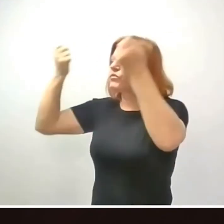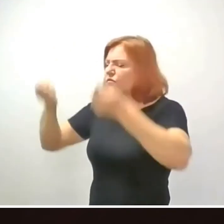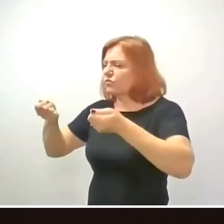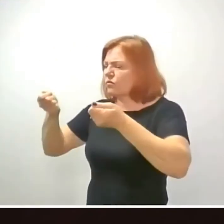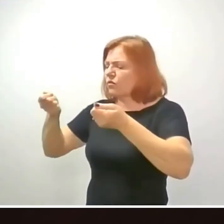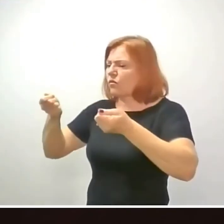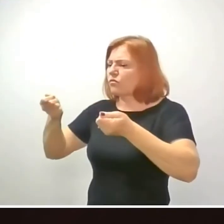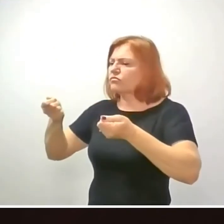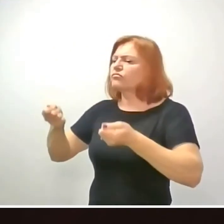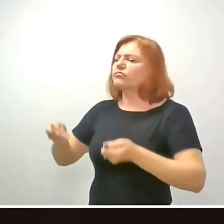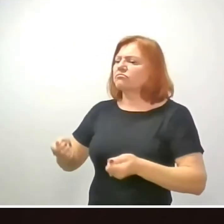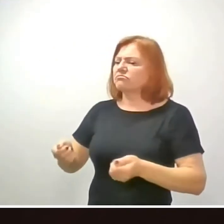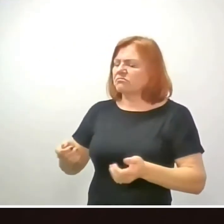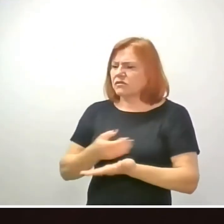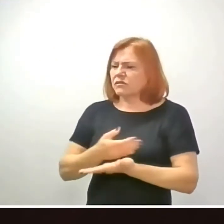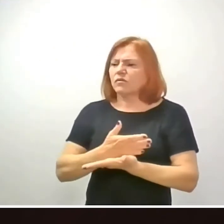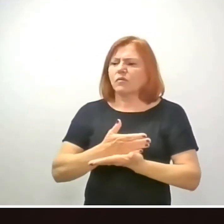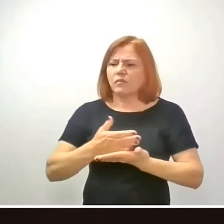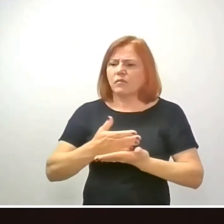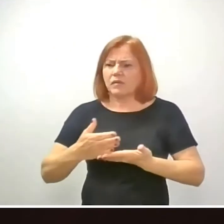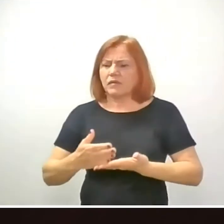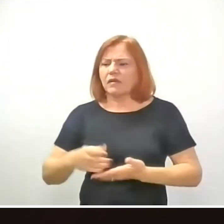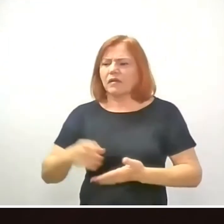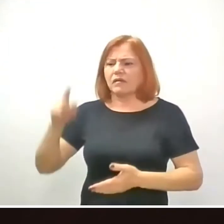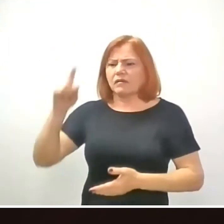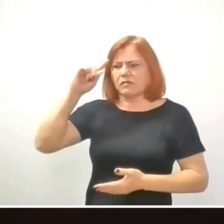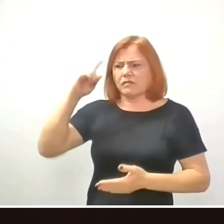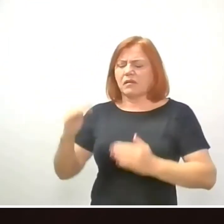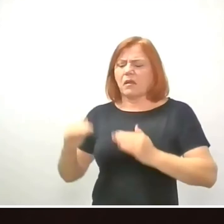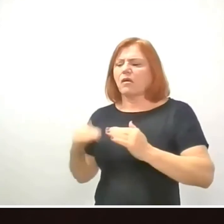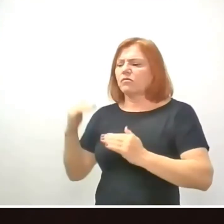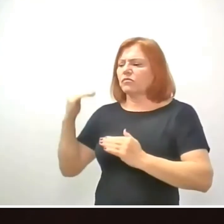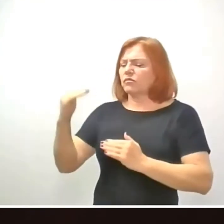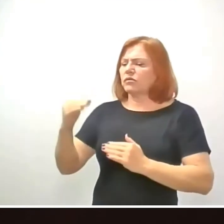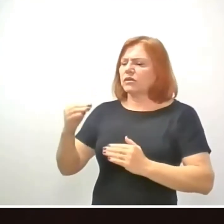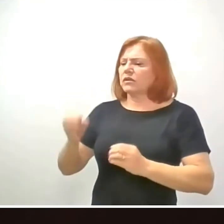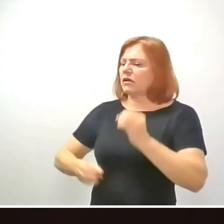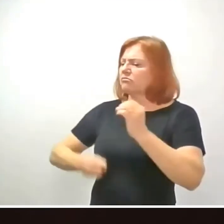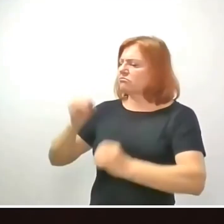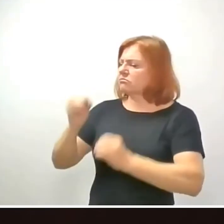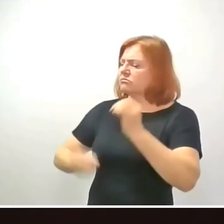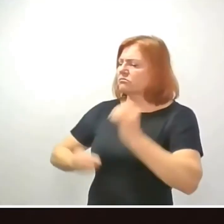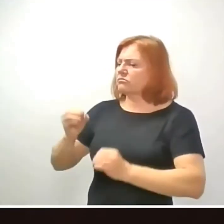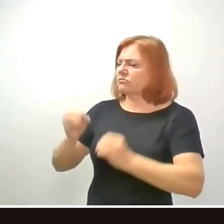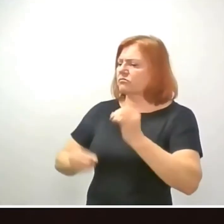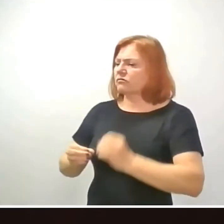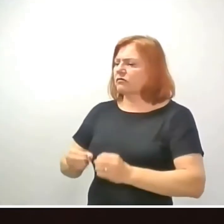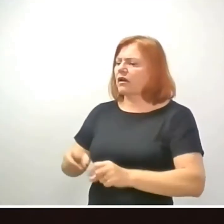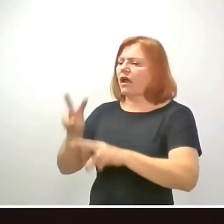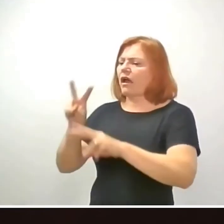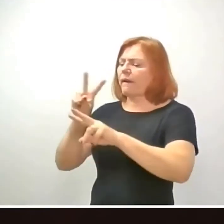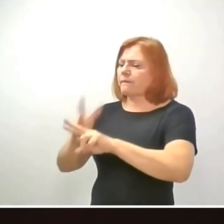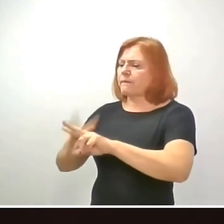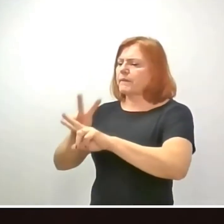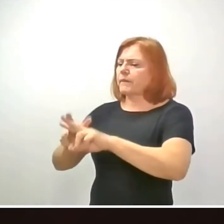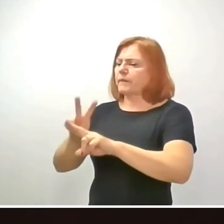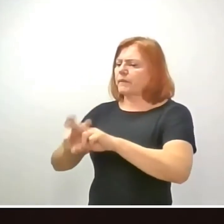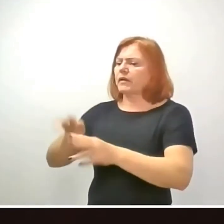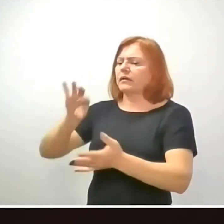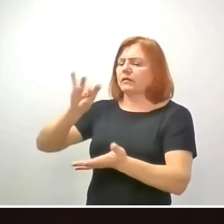autoridade de executar, de prender e executar os hereges, né? Então agora, irmão, não chega de falar sobre